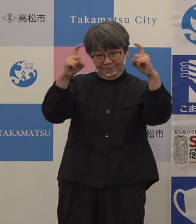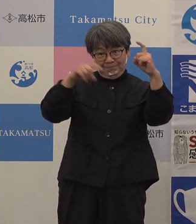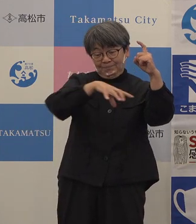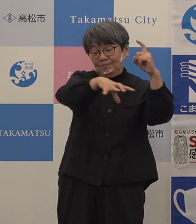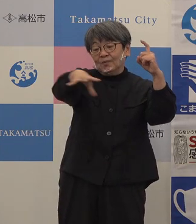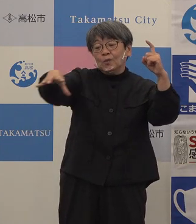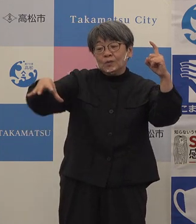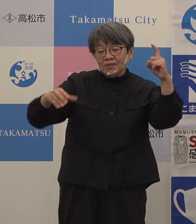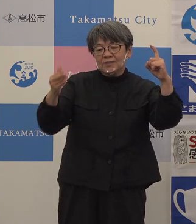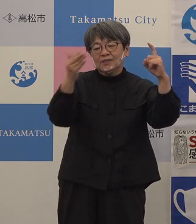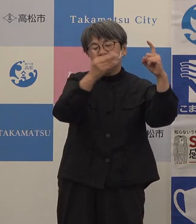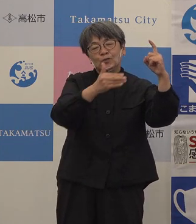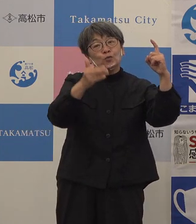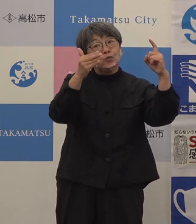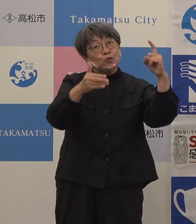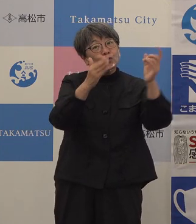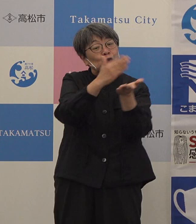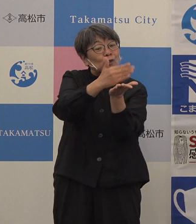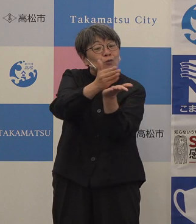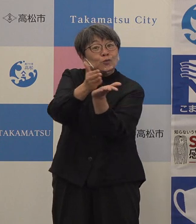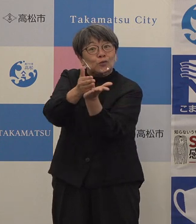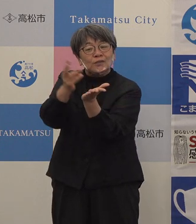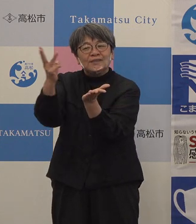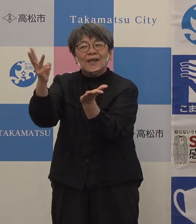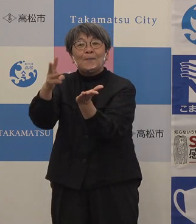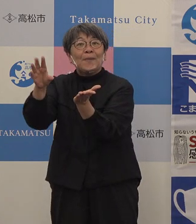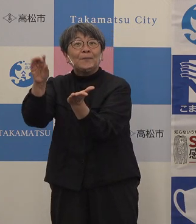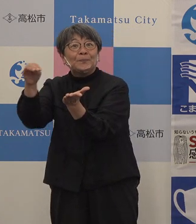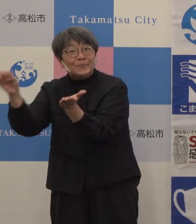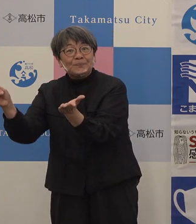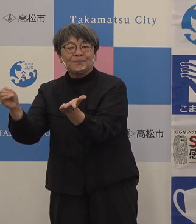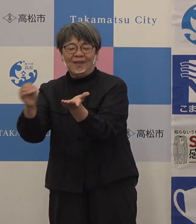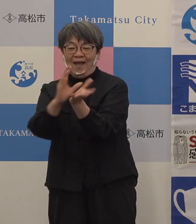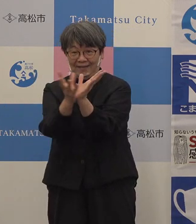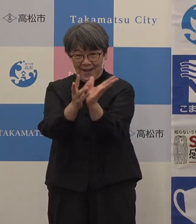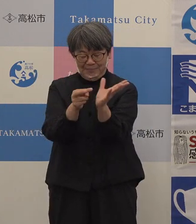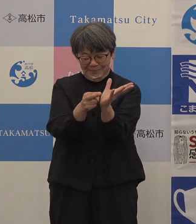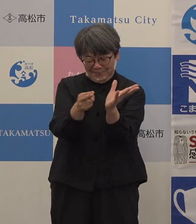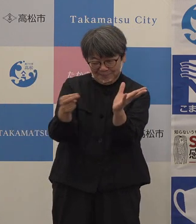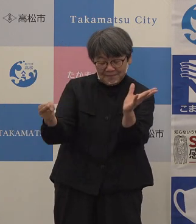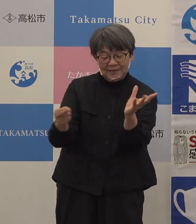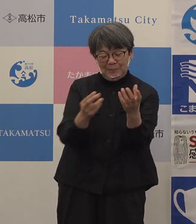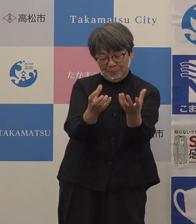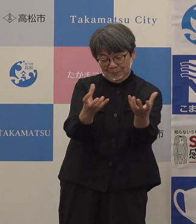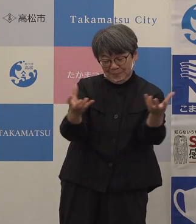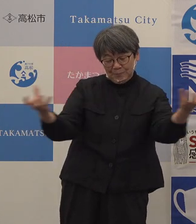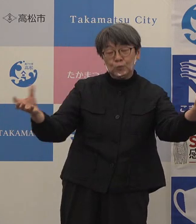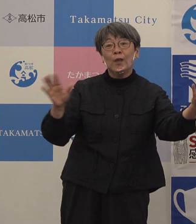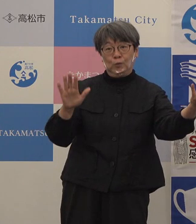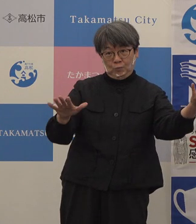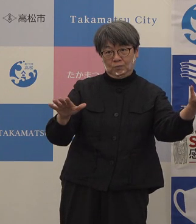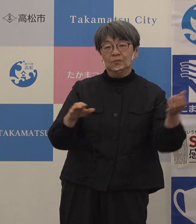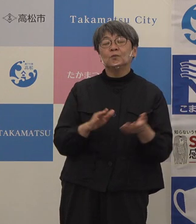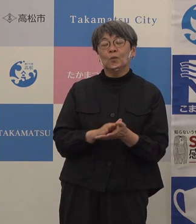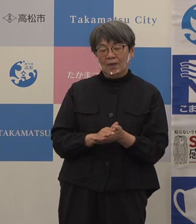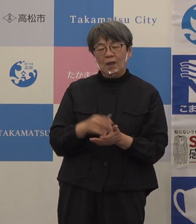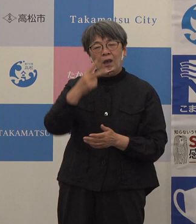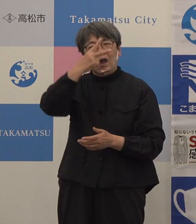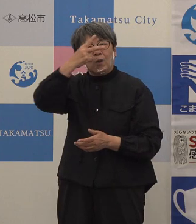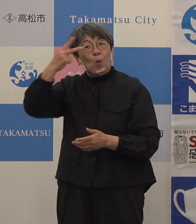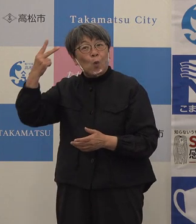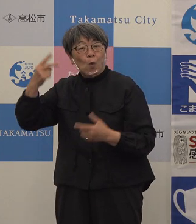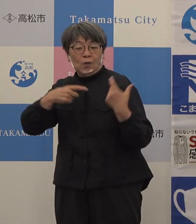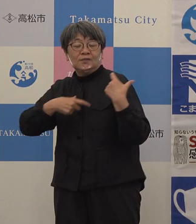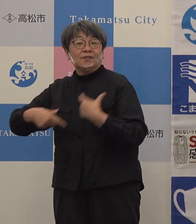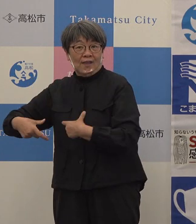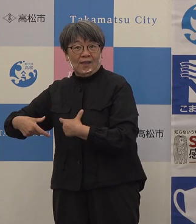万2000本の草花、約3000本の切り花で装飾をいたします。また高校生による即興の生け花